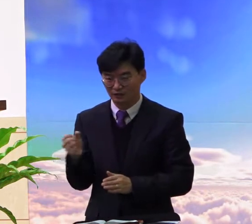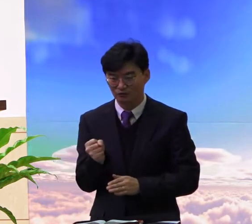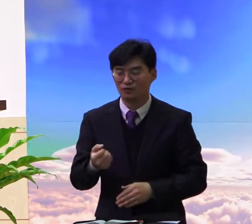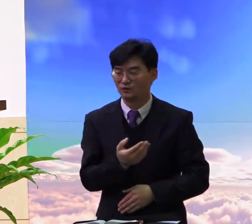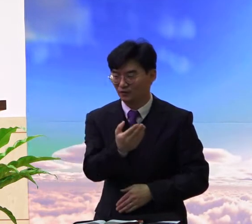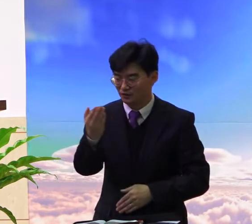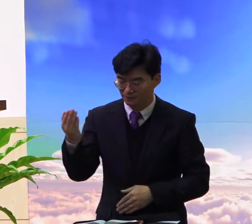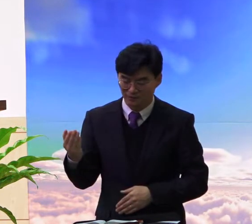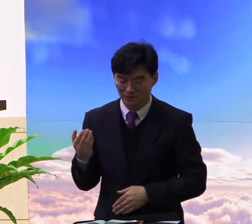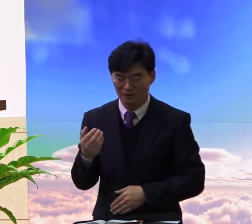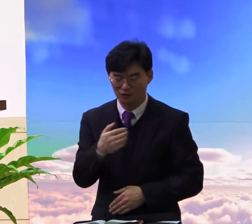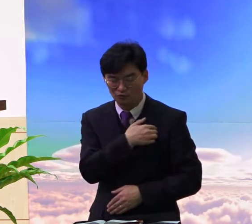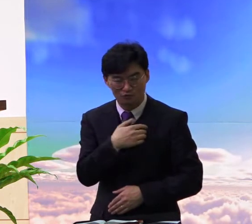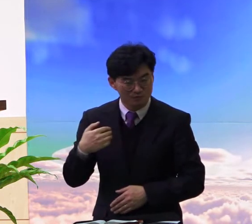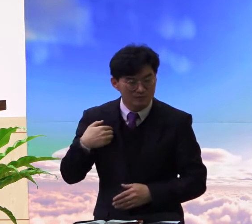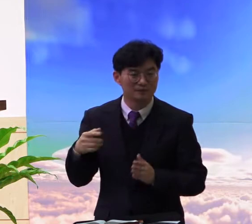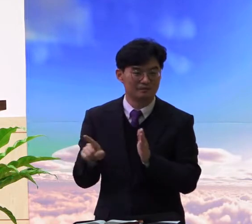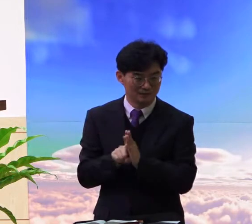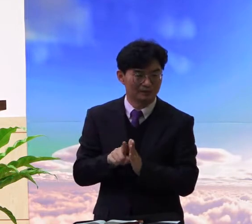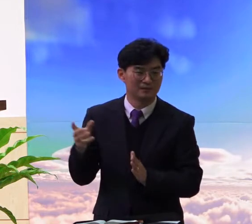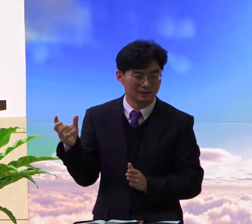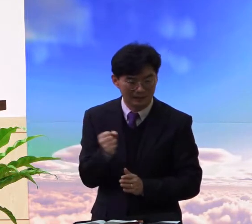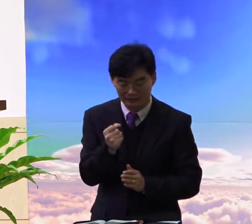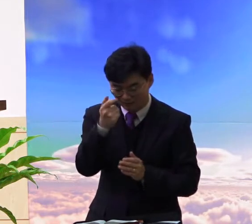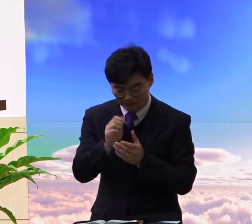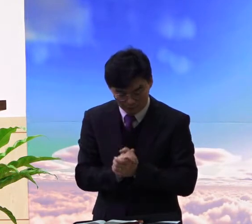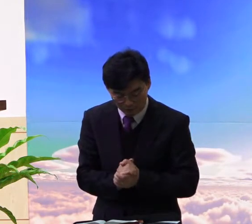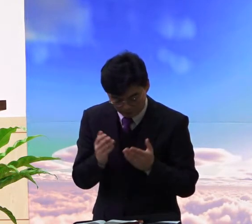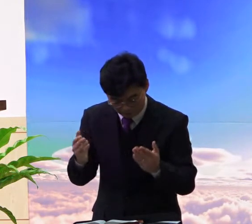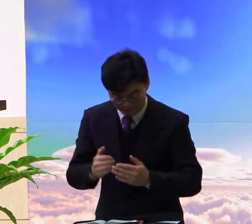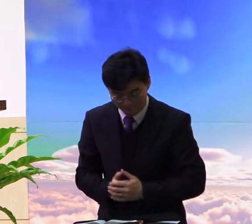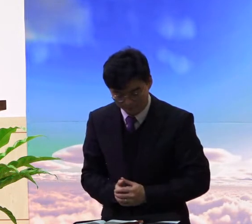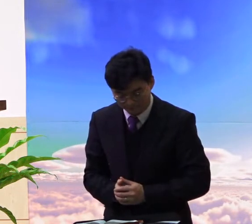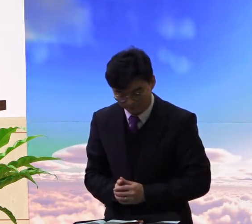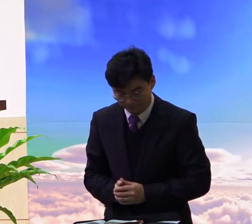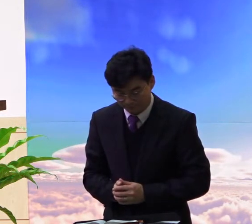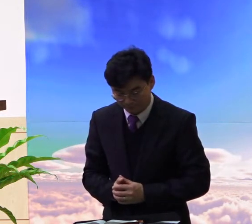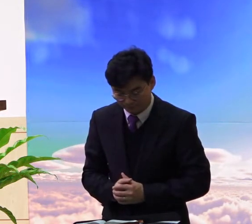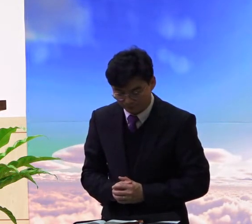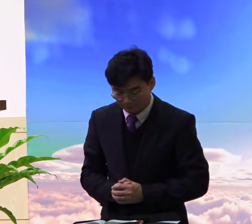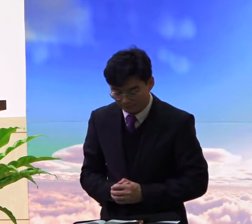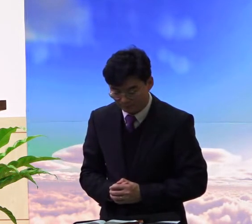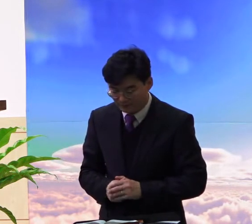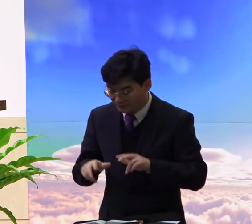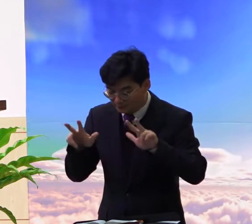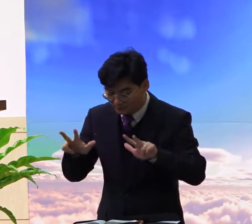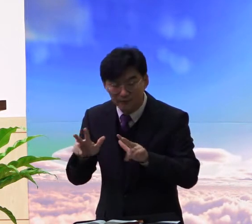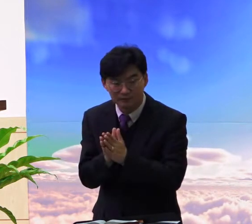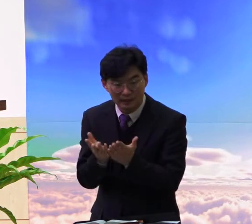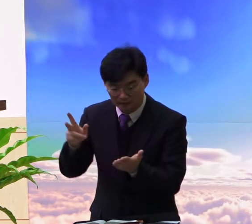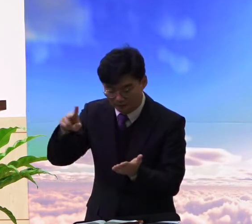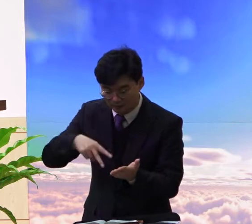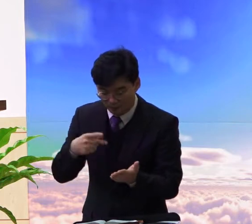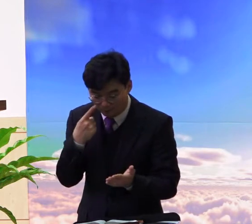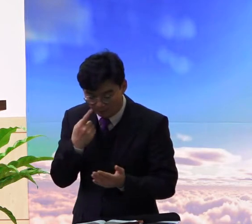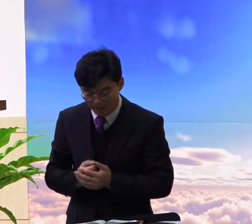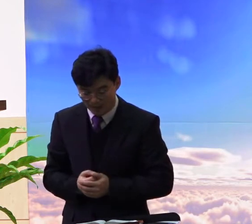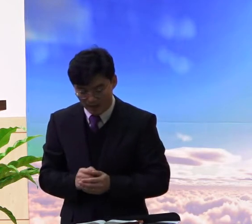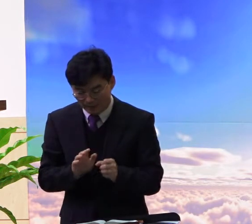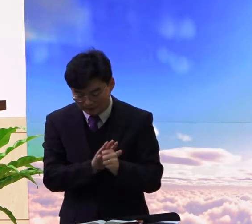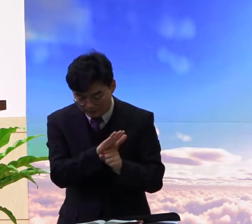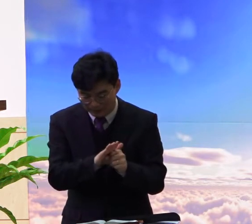있기를 간절히 소망합니다. 오늘 본문에서 당하고 있는 이 상황, 사랑하는